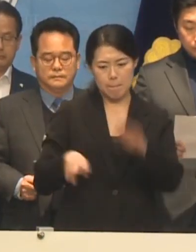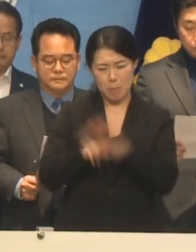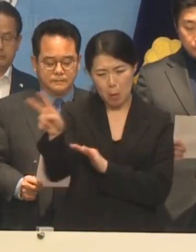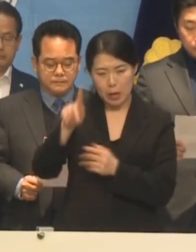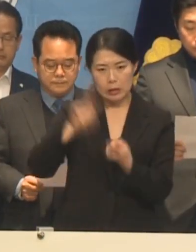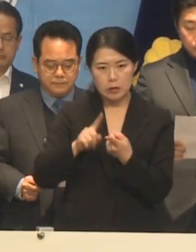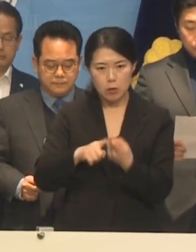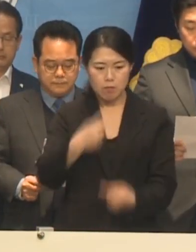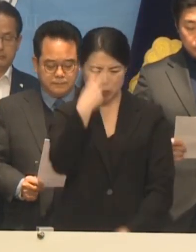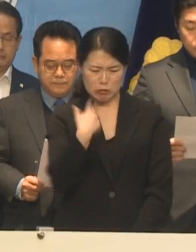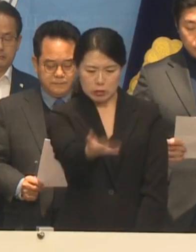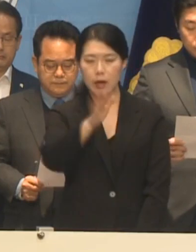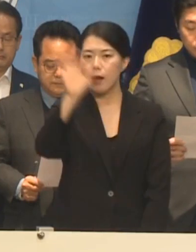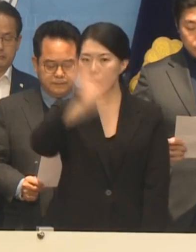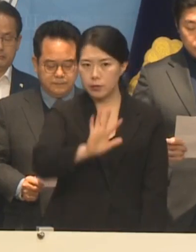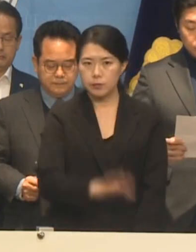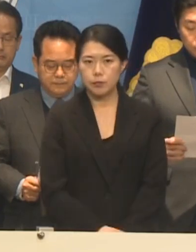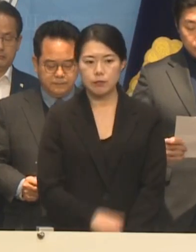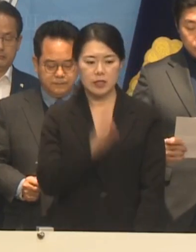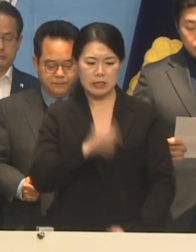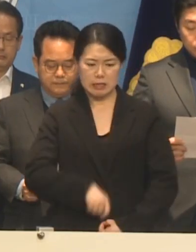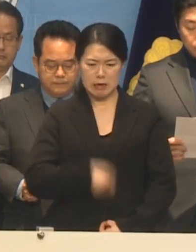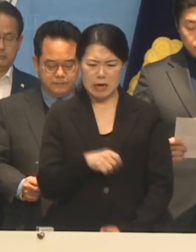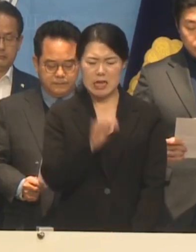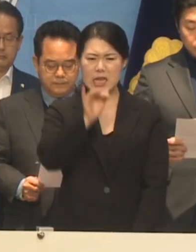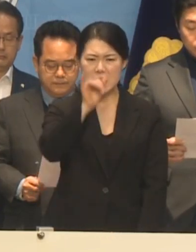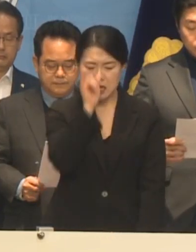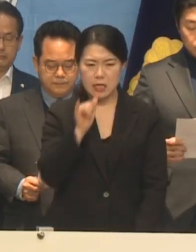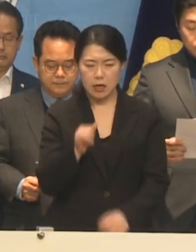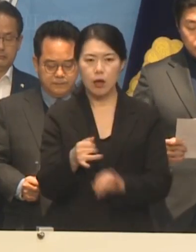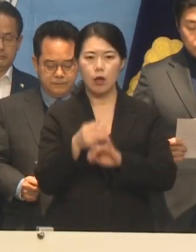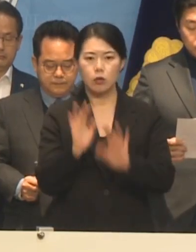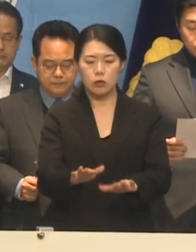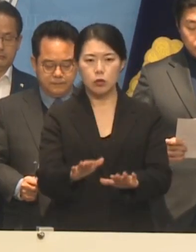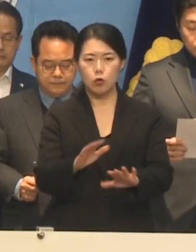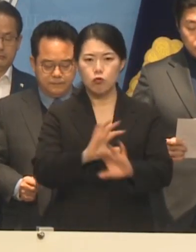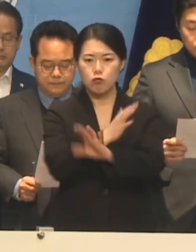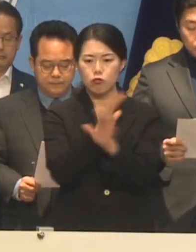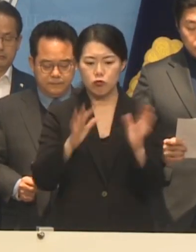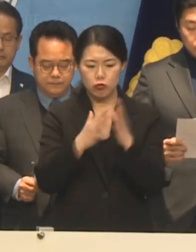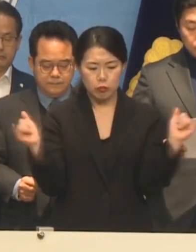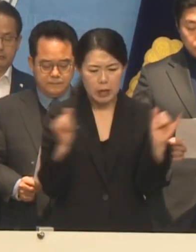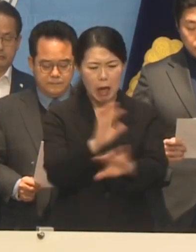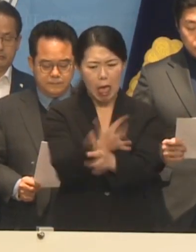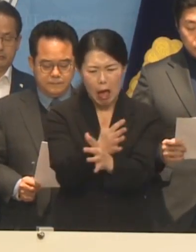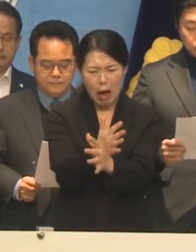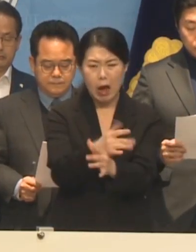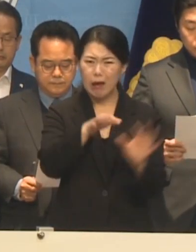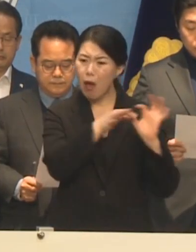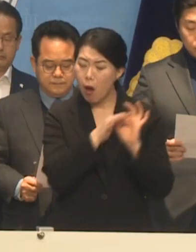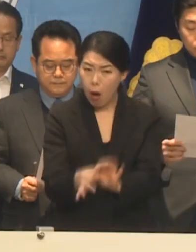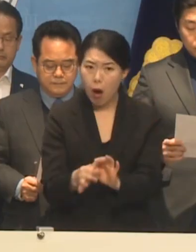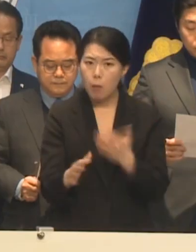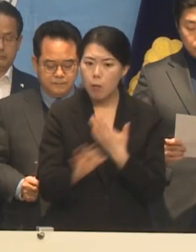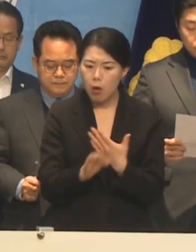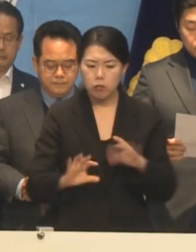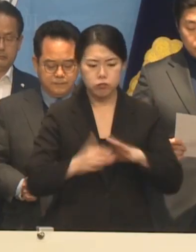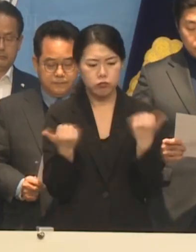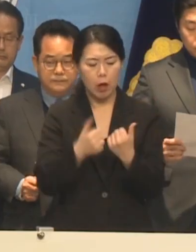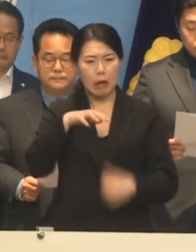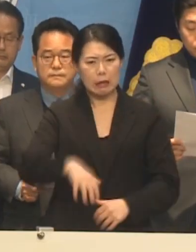좌시하지 않을 것이다. 진정성 없는 조건부 약속으로 국민을 기만하는 이 행태가 계속된다면 이는